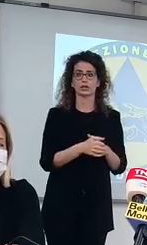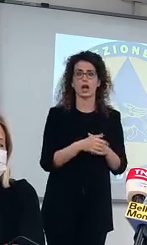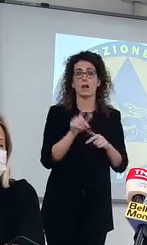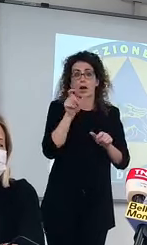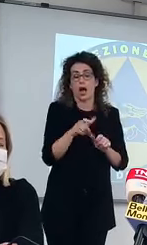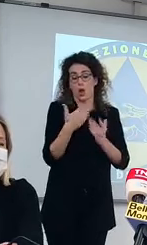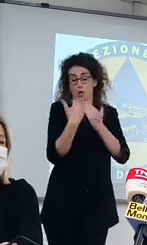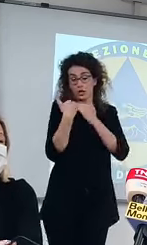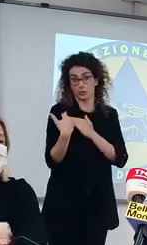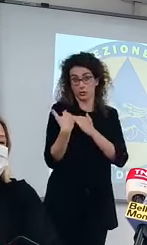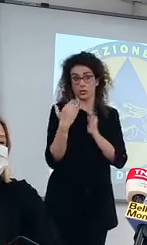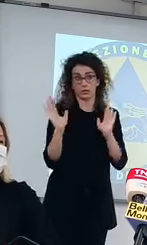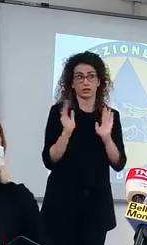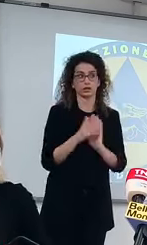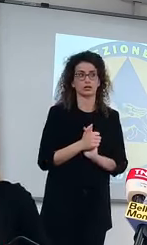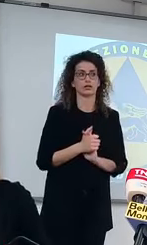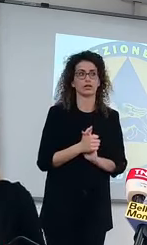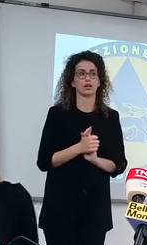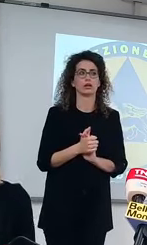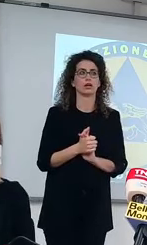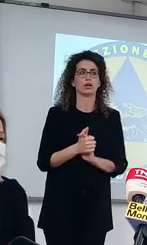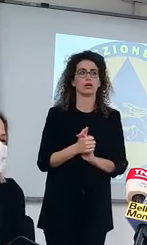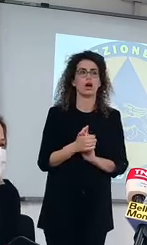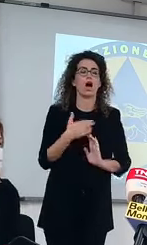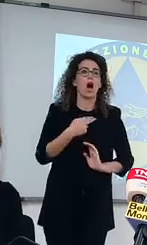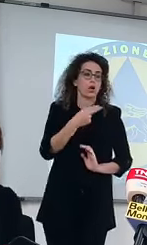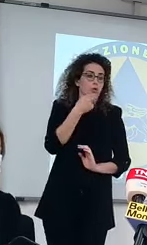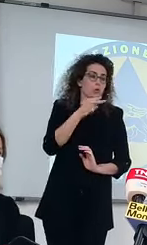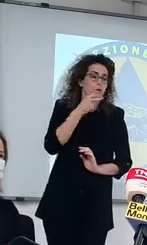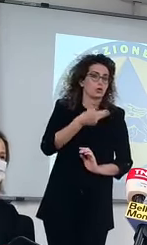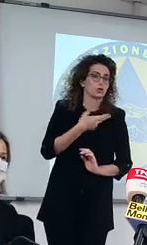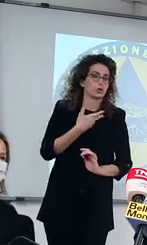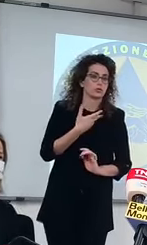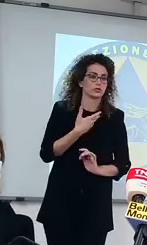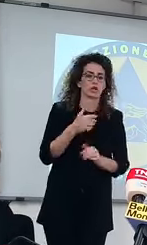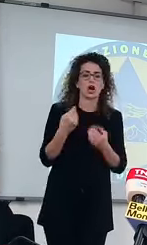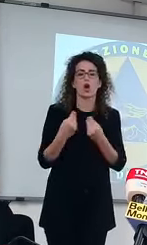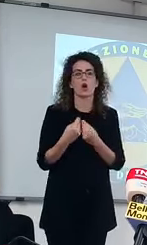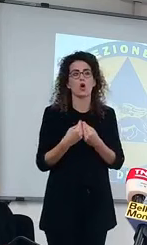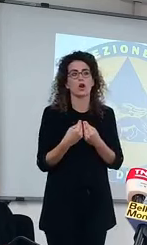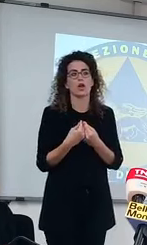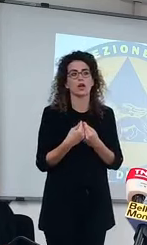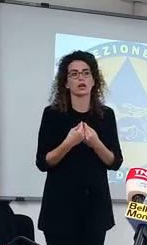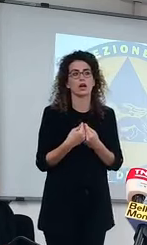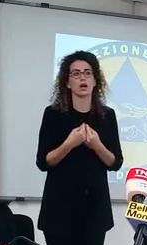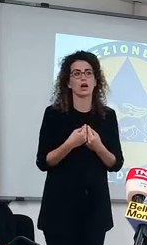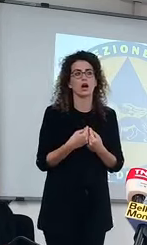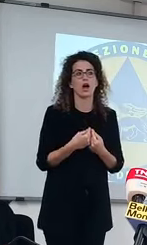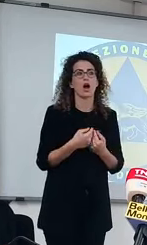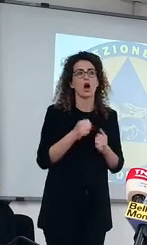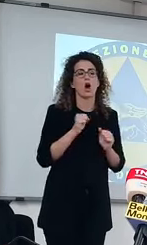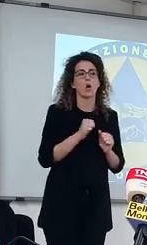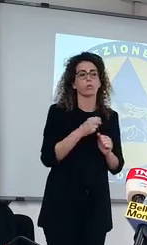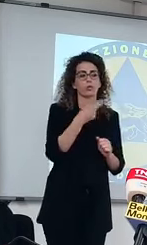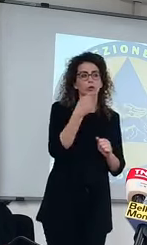la responsabilità. Io ho il nome, il cognome. Un collega informa. Puoi mandare via messaggio il nome